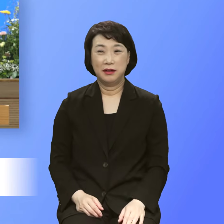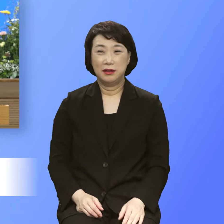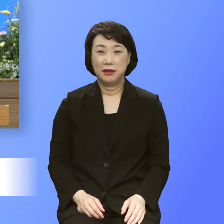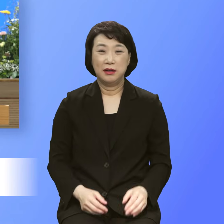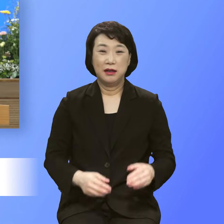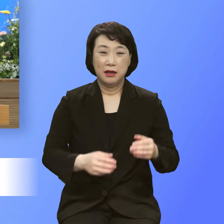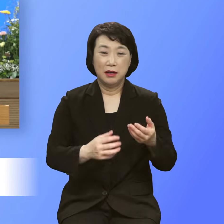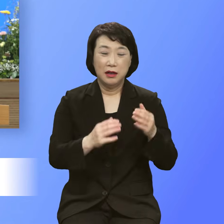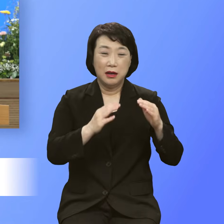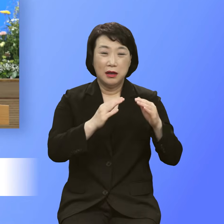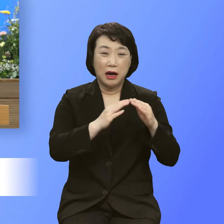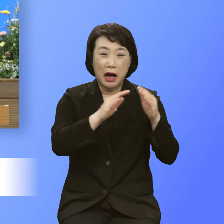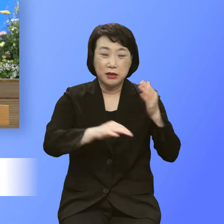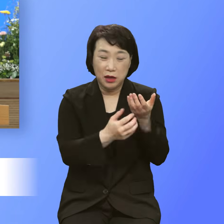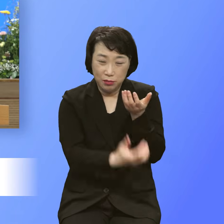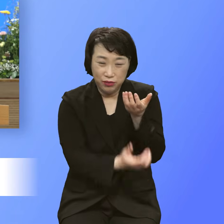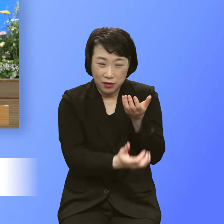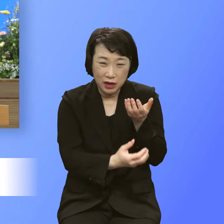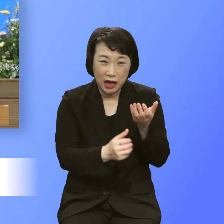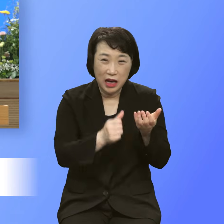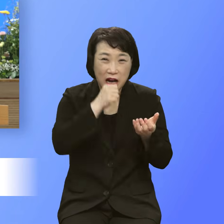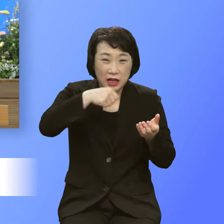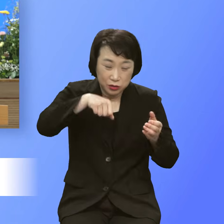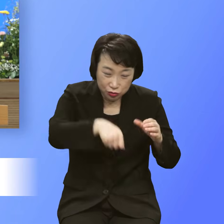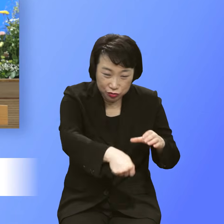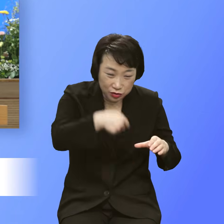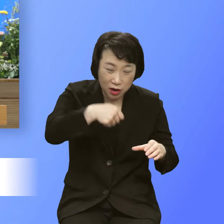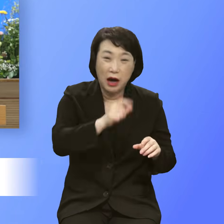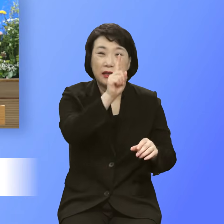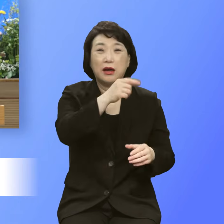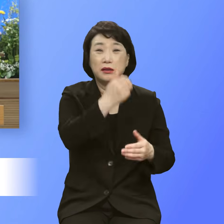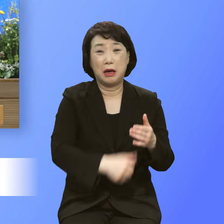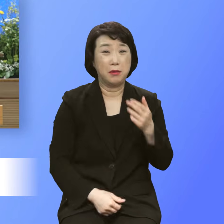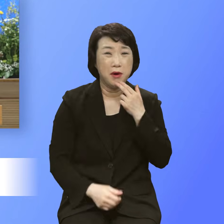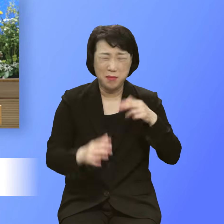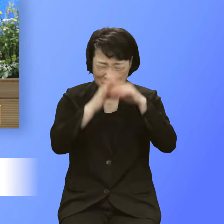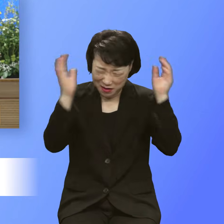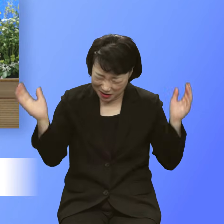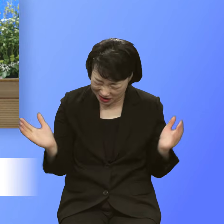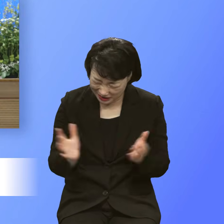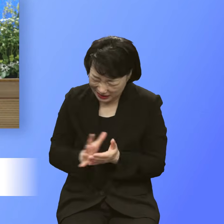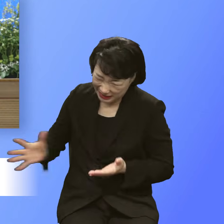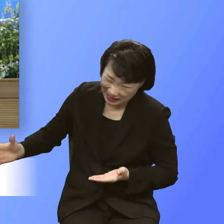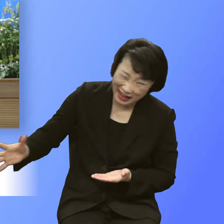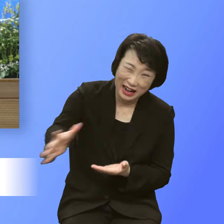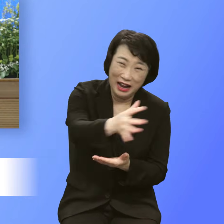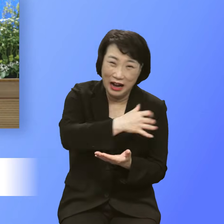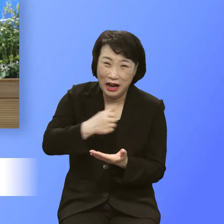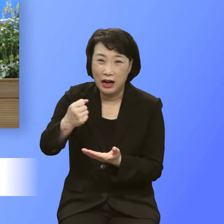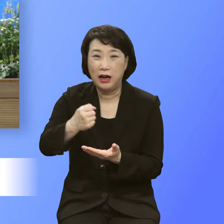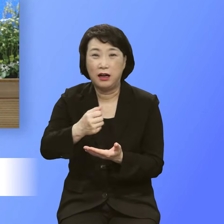부엌에 노숙지 하나 남지 않도록, 노수지 하나 남지 않도록